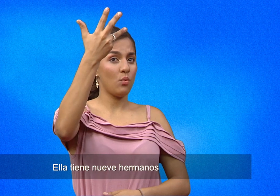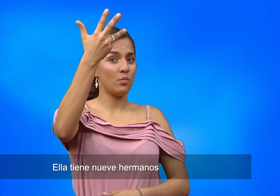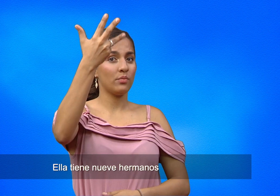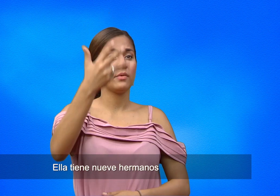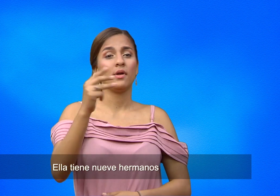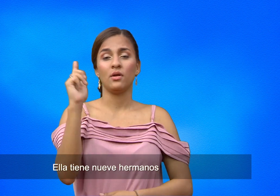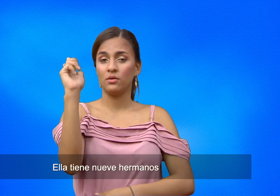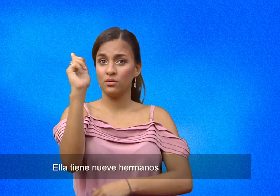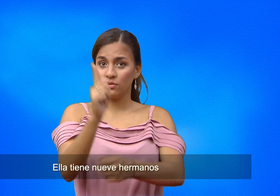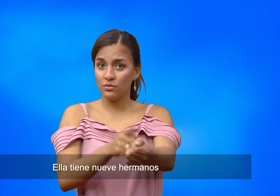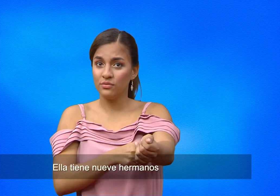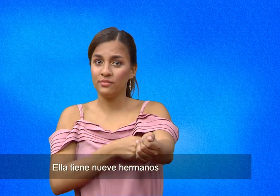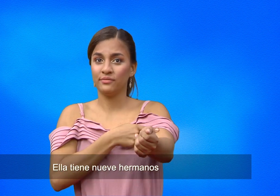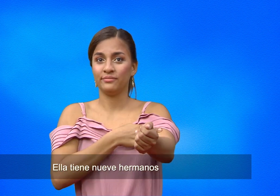nueve hermanos